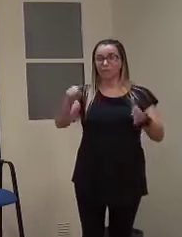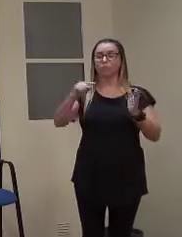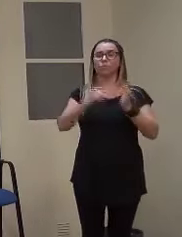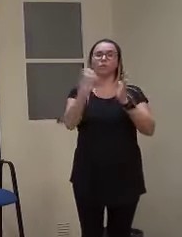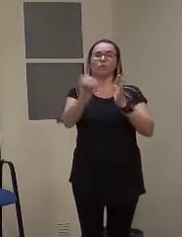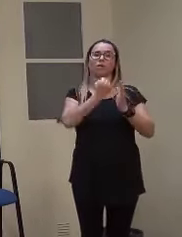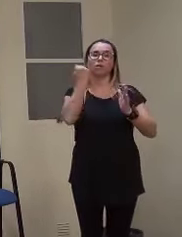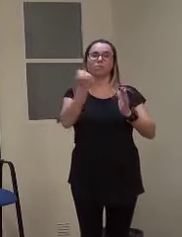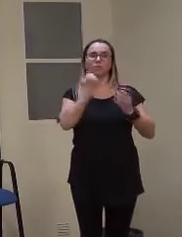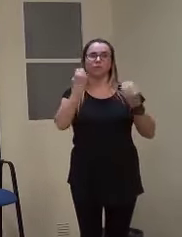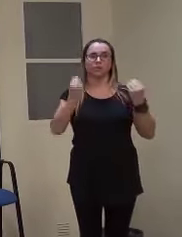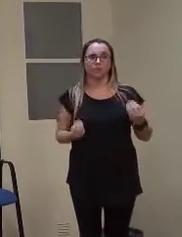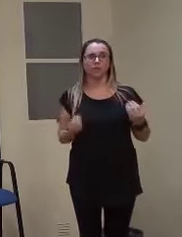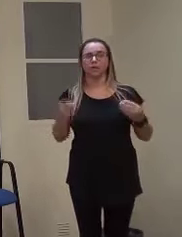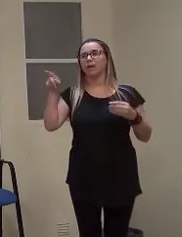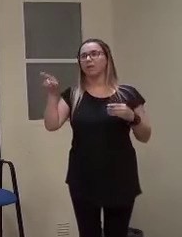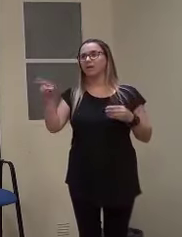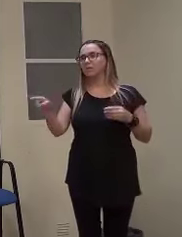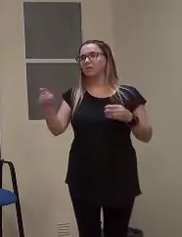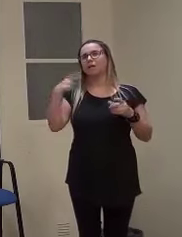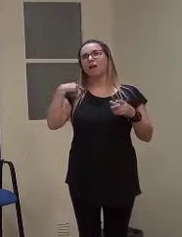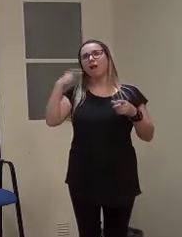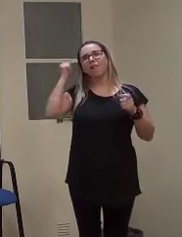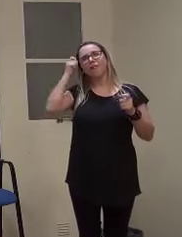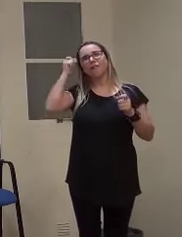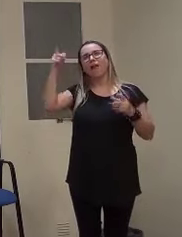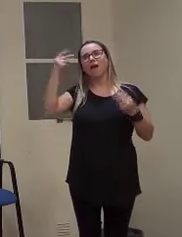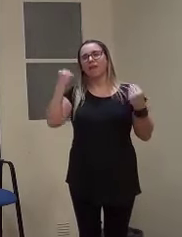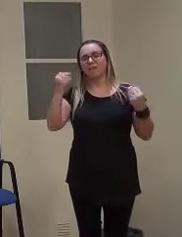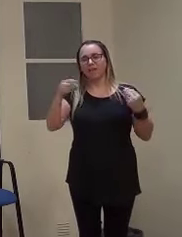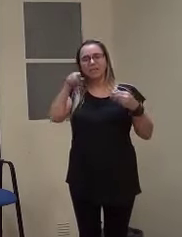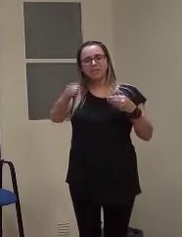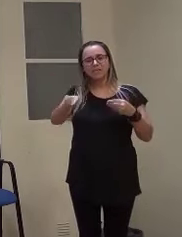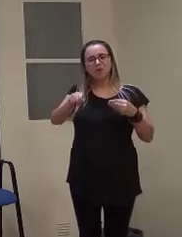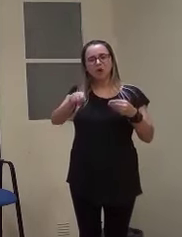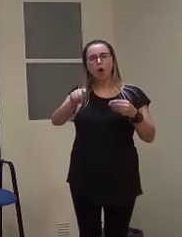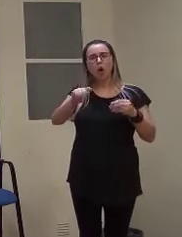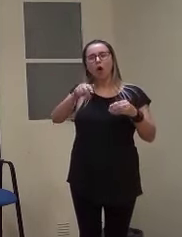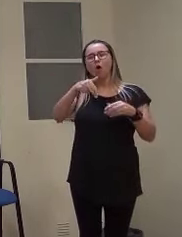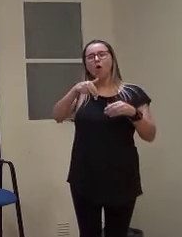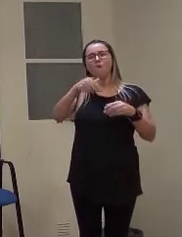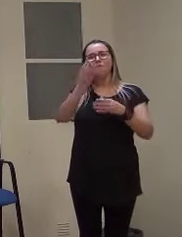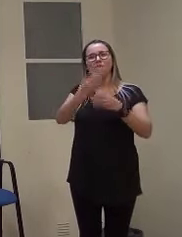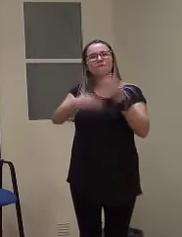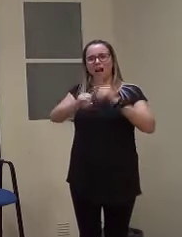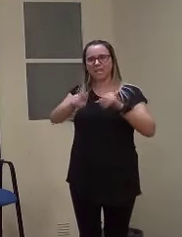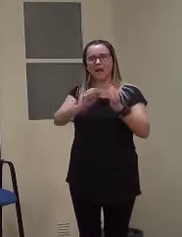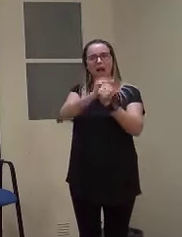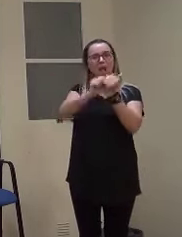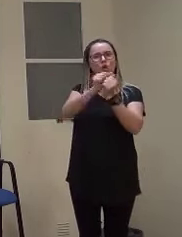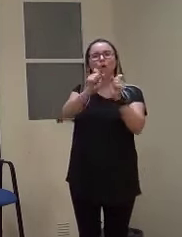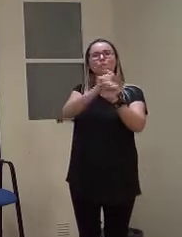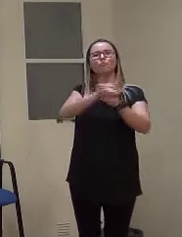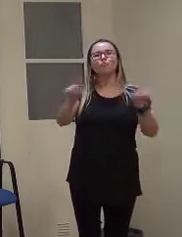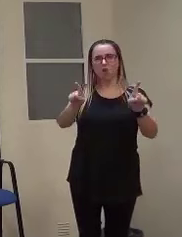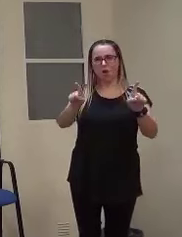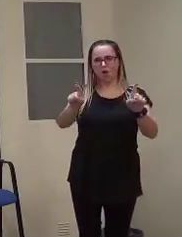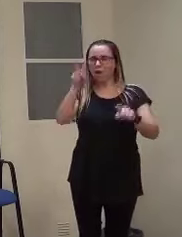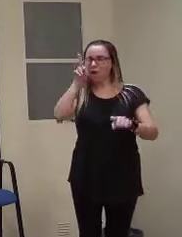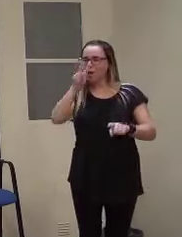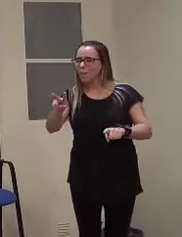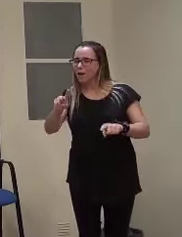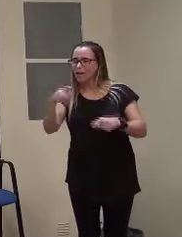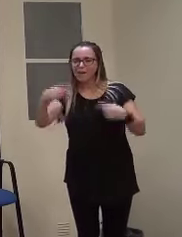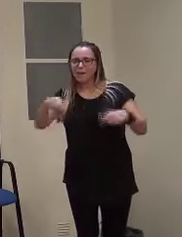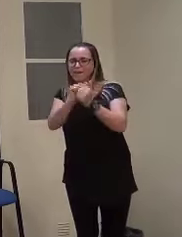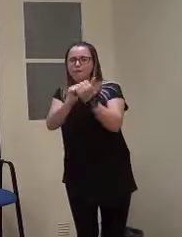porque a partir de la idea de que no anda ir a ubicar que lo que no anda y